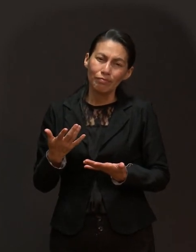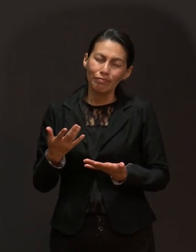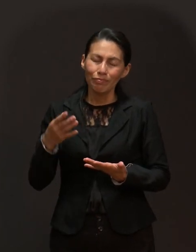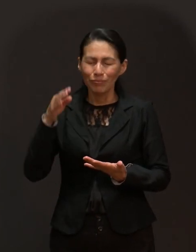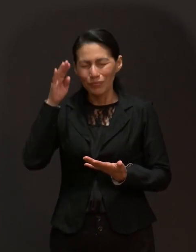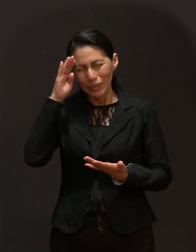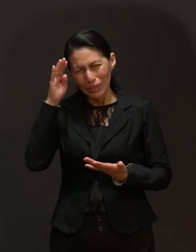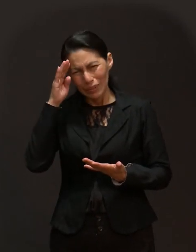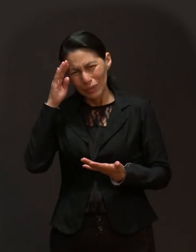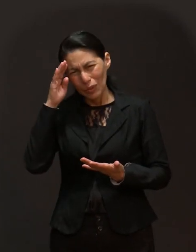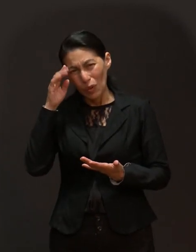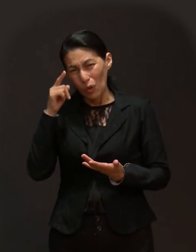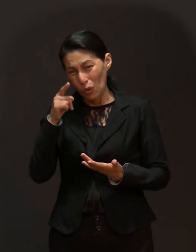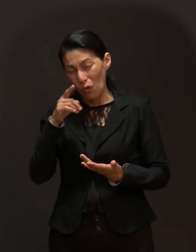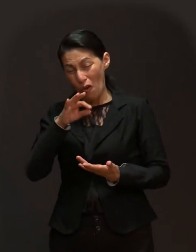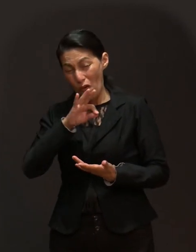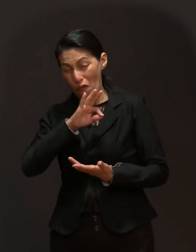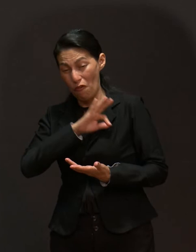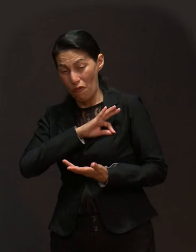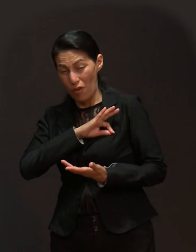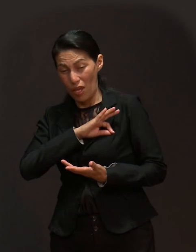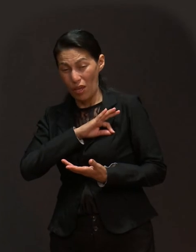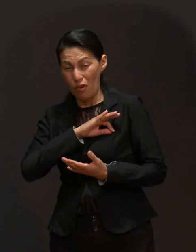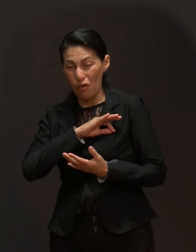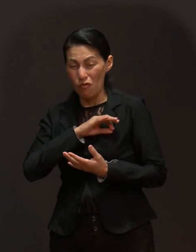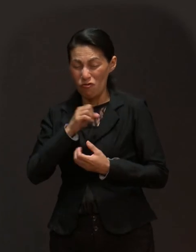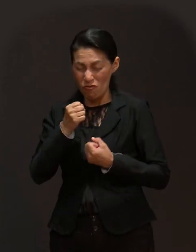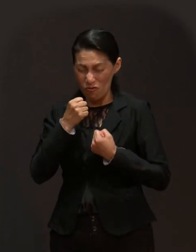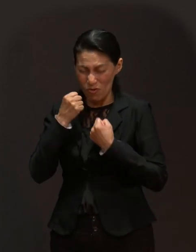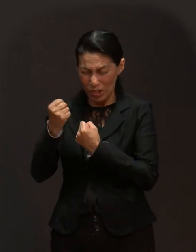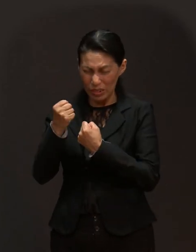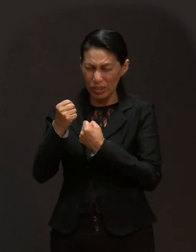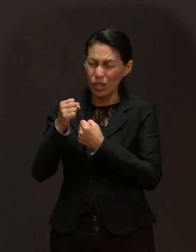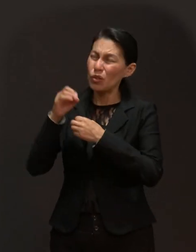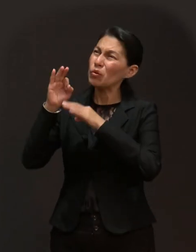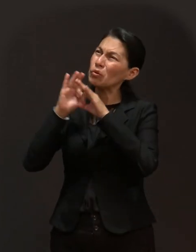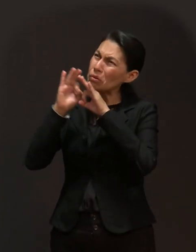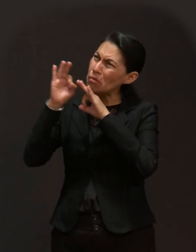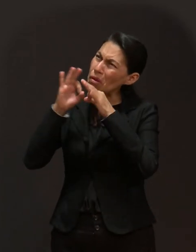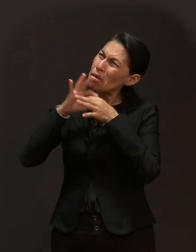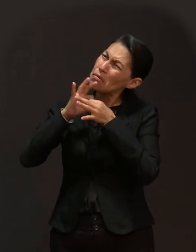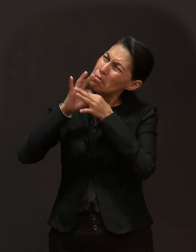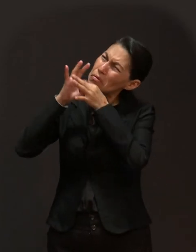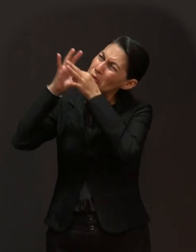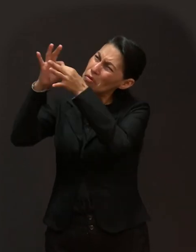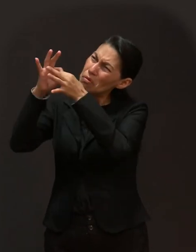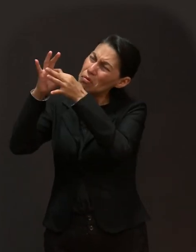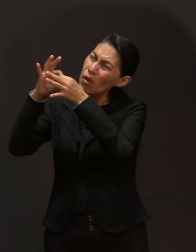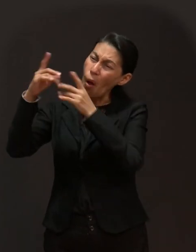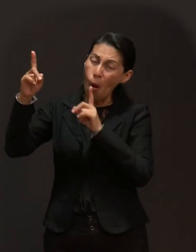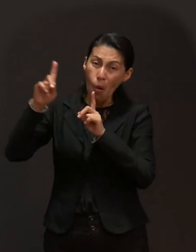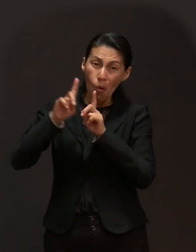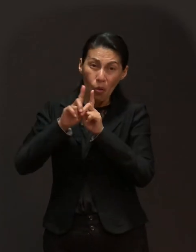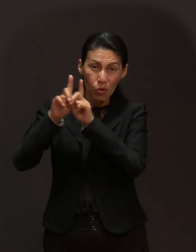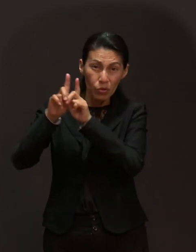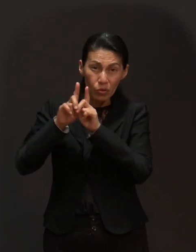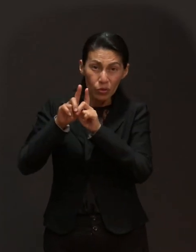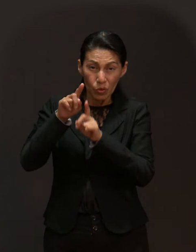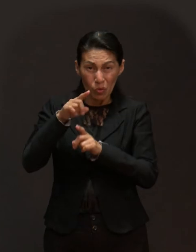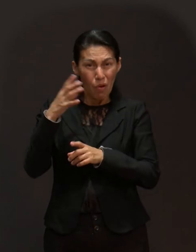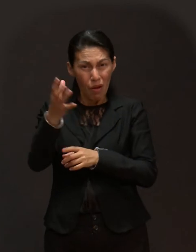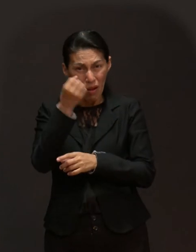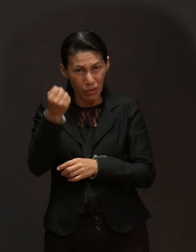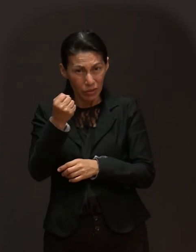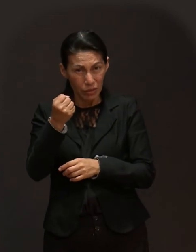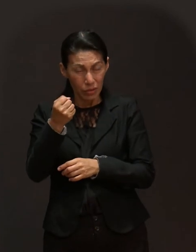cuando tú cuando tienes la fe y apuestas por Jesús cuando tú trabajas con Jesús no pierdes tú ganas porque con